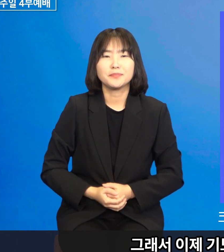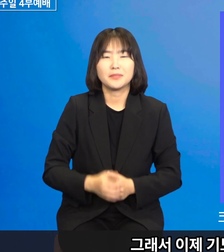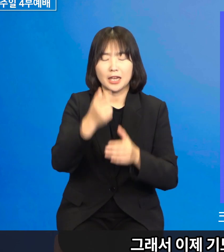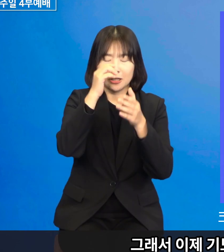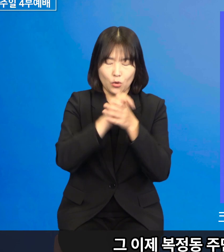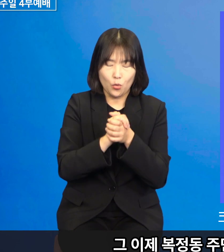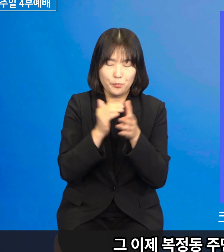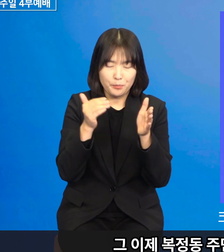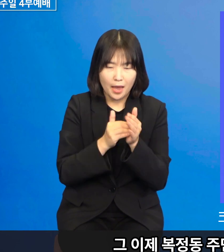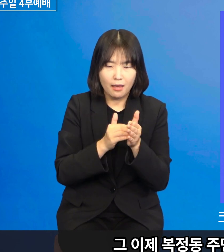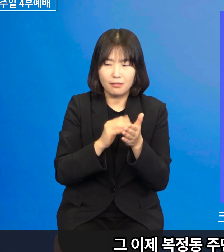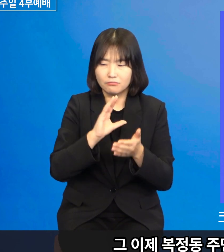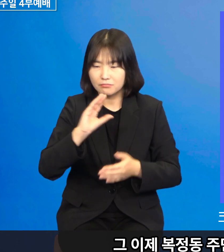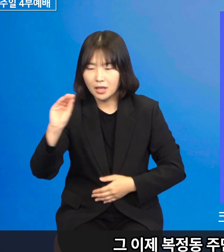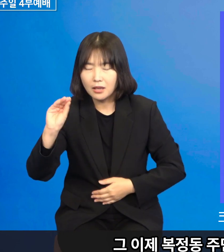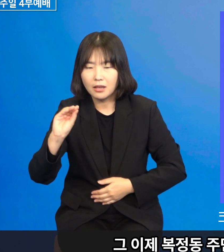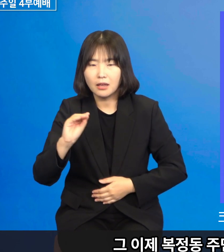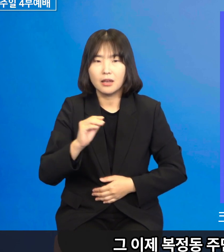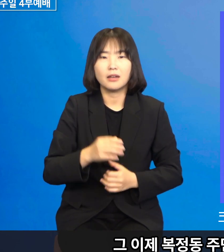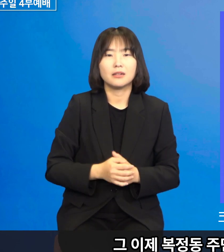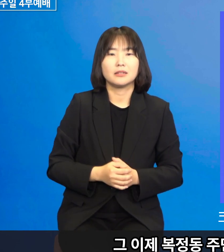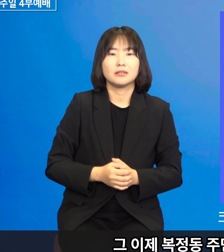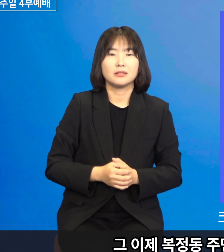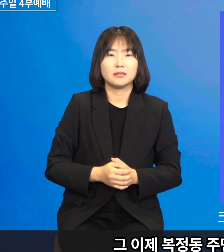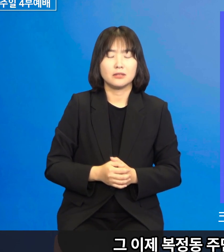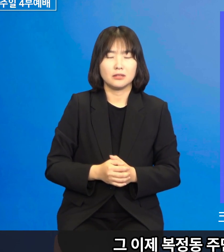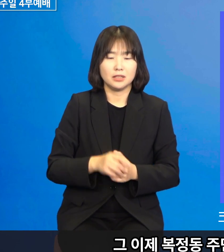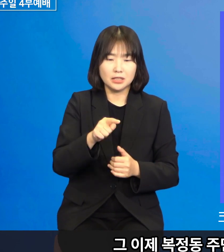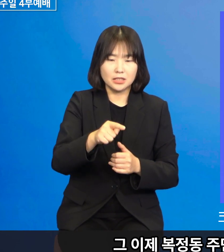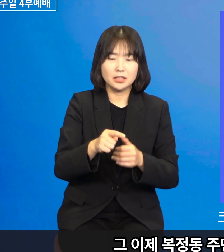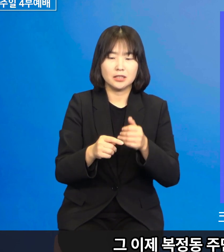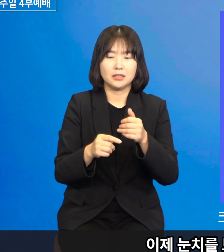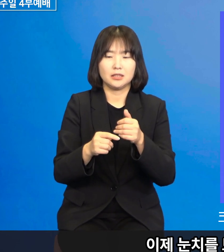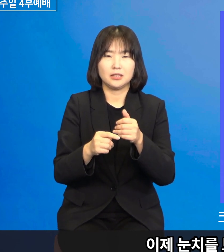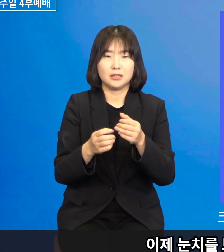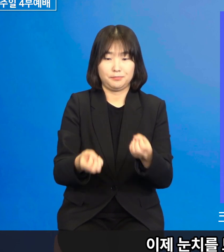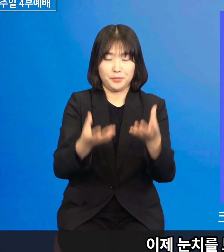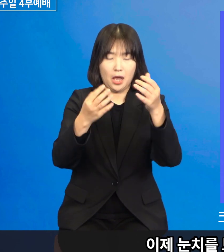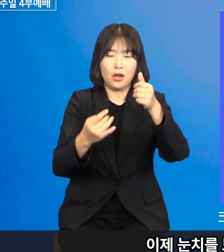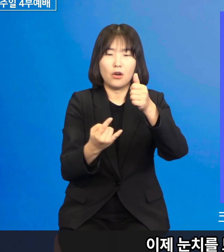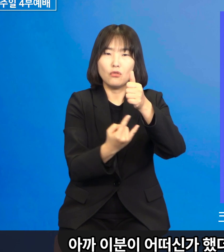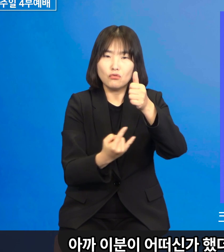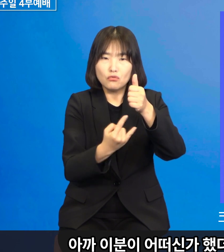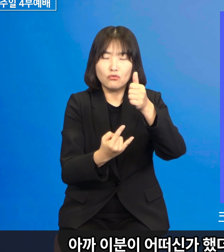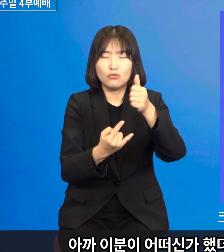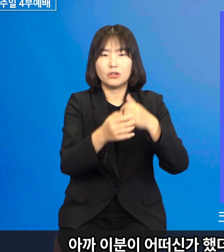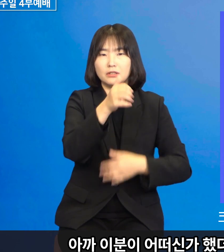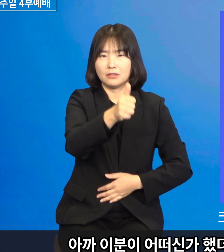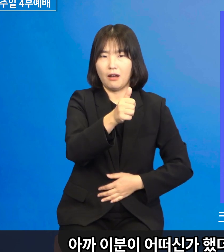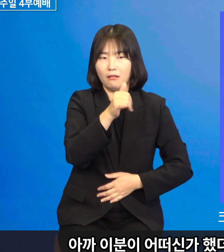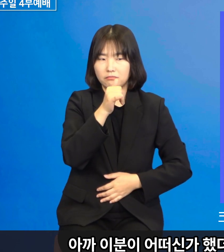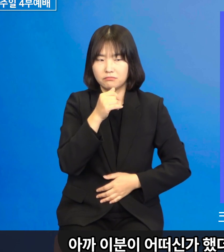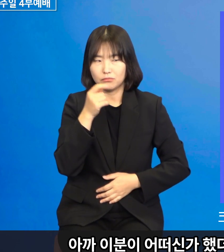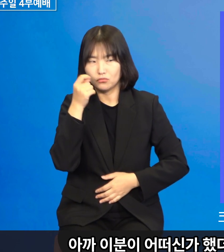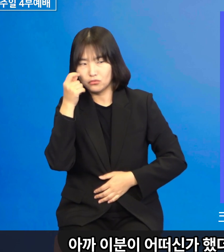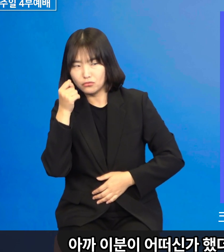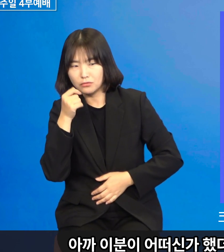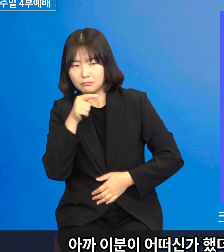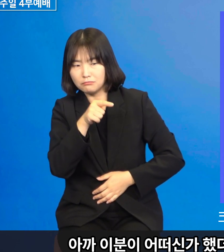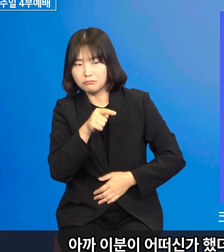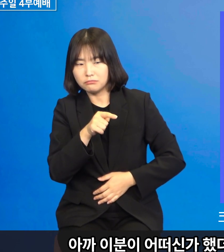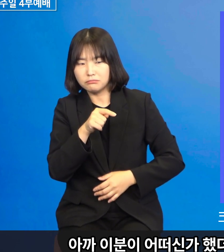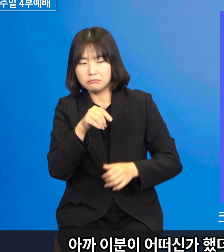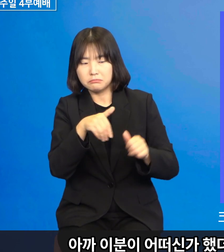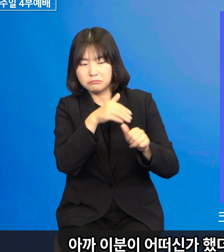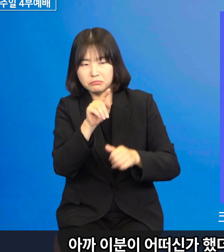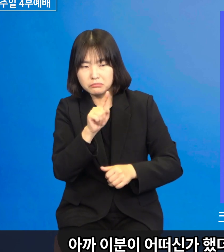하고 나왔는데 그 이제 복정동 주민 그 위원장이 있어요. 제가 이제 눈치를 보게 되는 거야. 약간 이분이 어떠신가 했더니